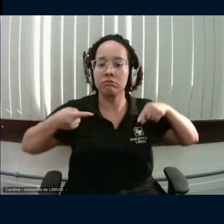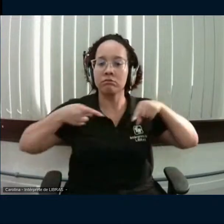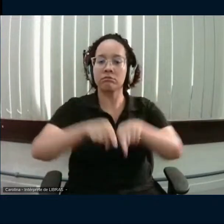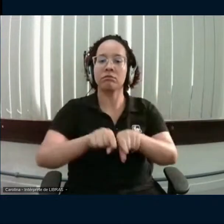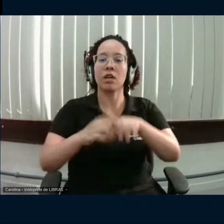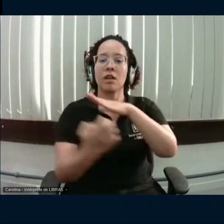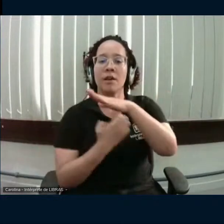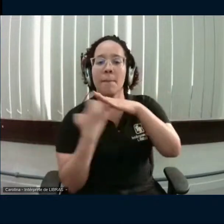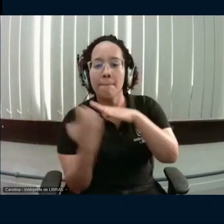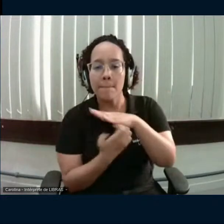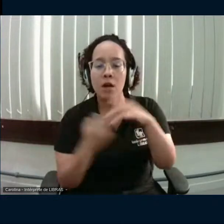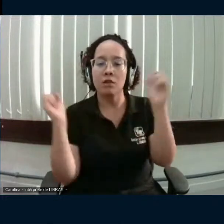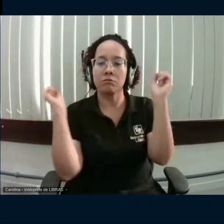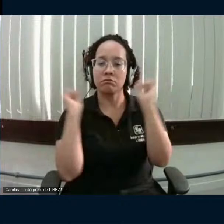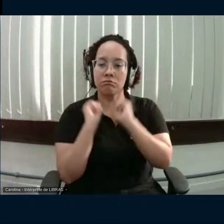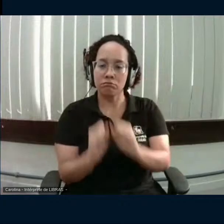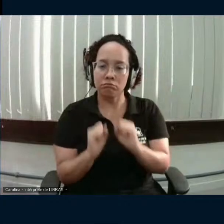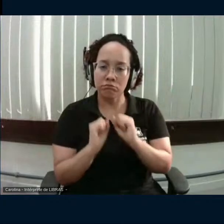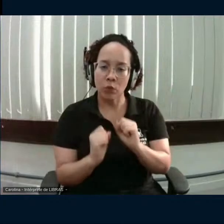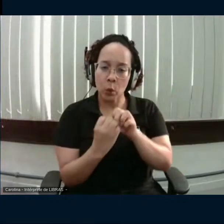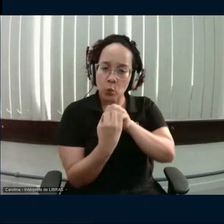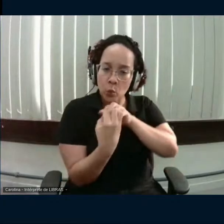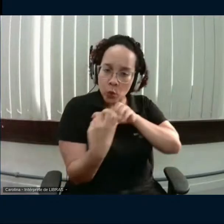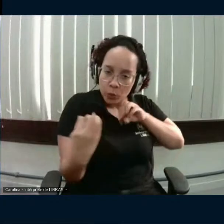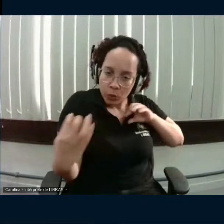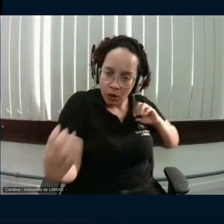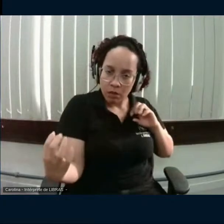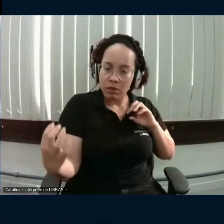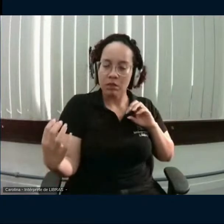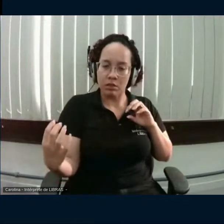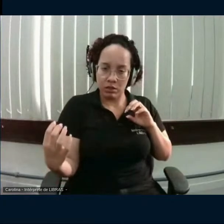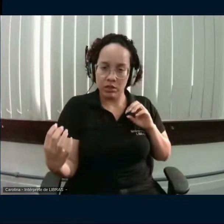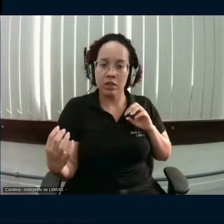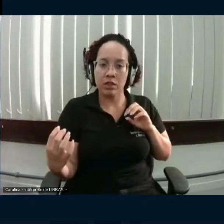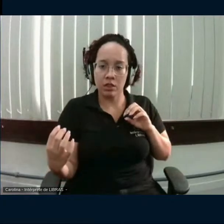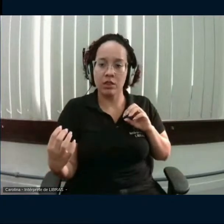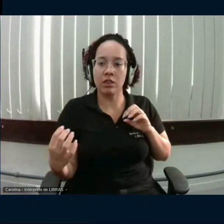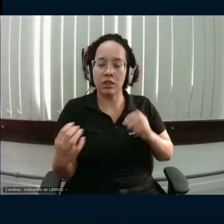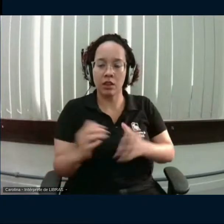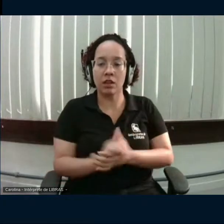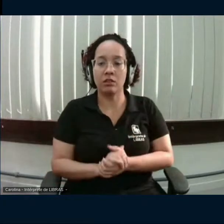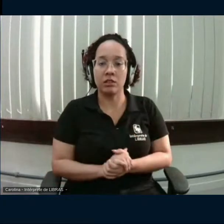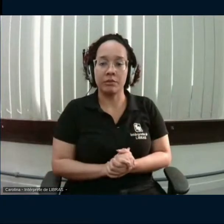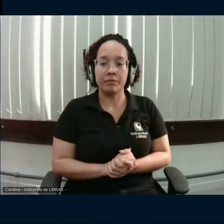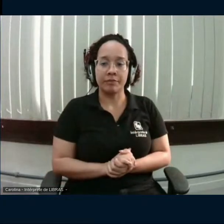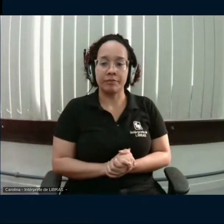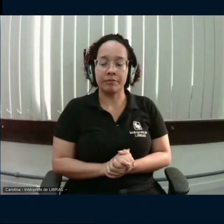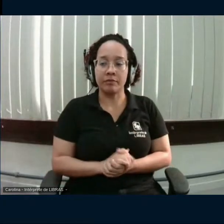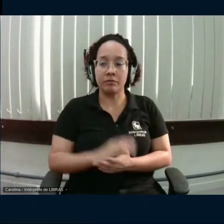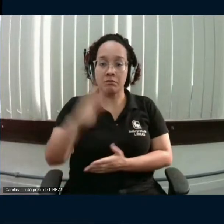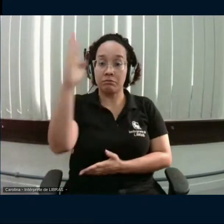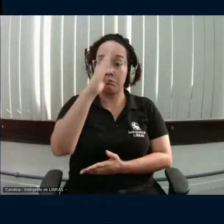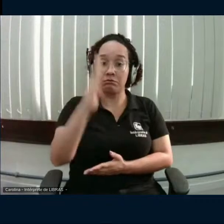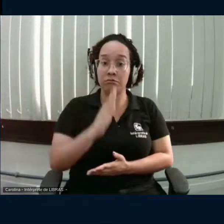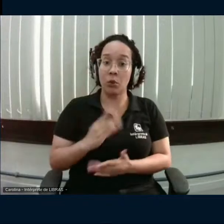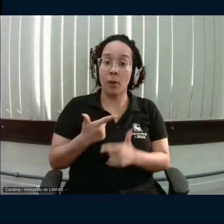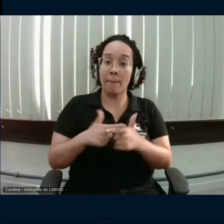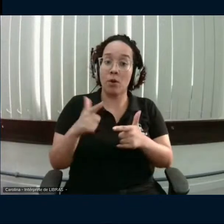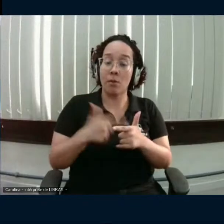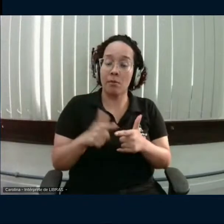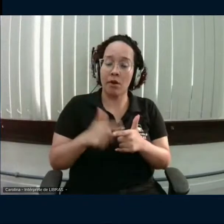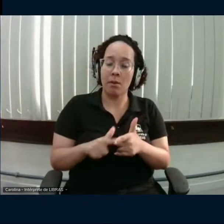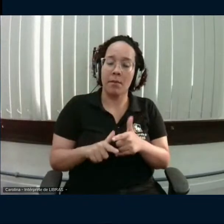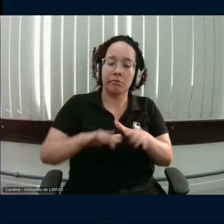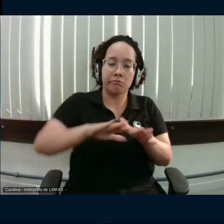privado, podendo ser à distância, né, com toda a exclusão digital que o Brasil tem, né, e que a